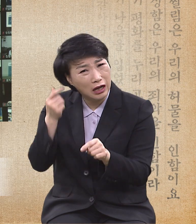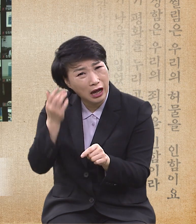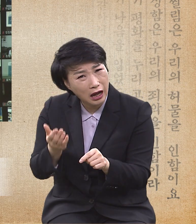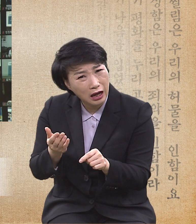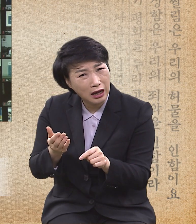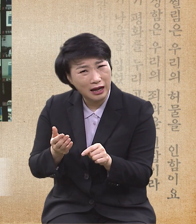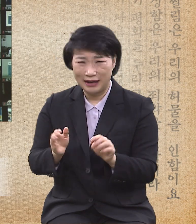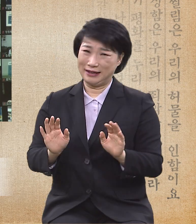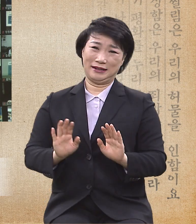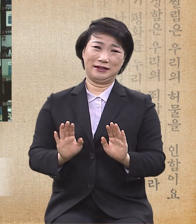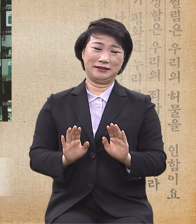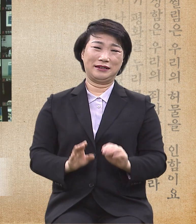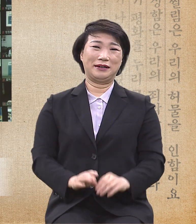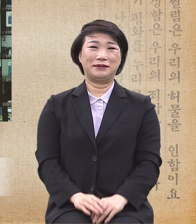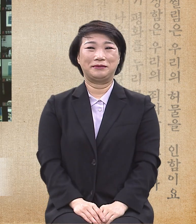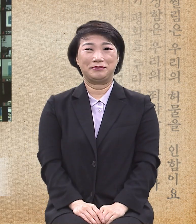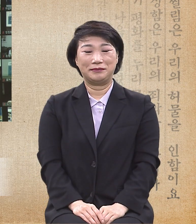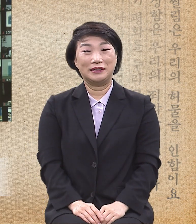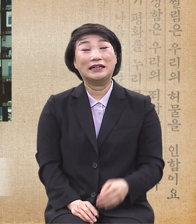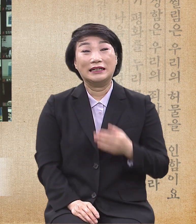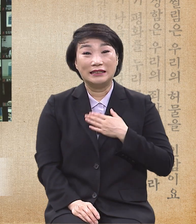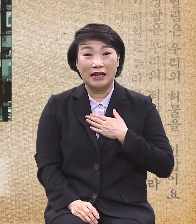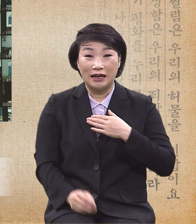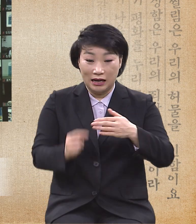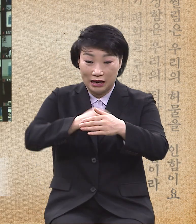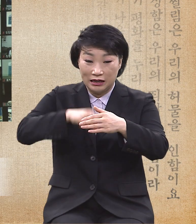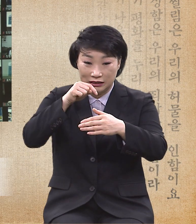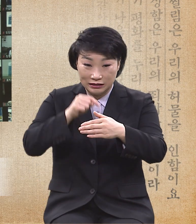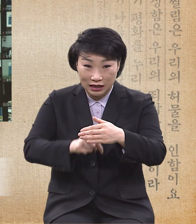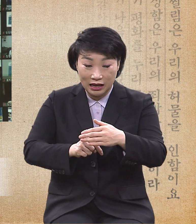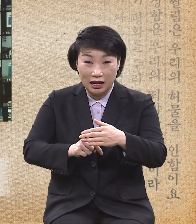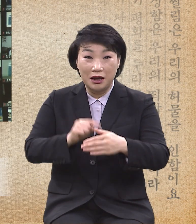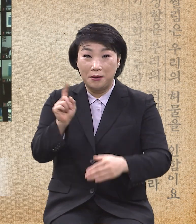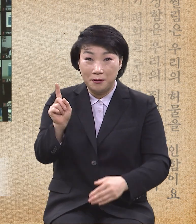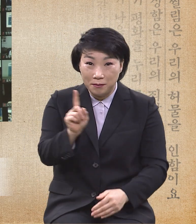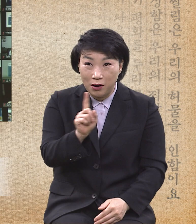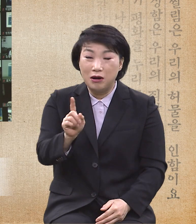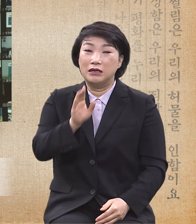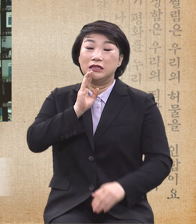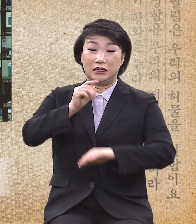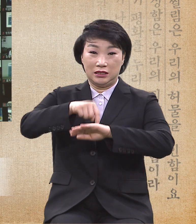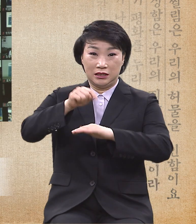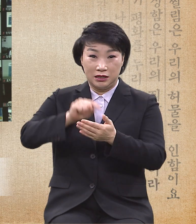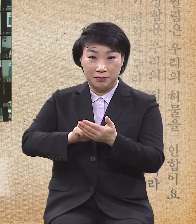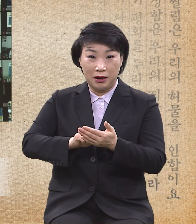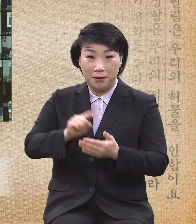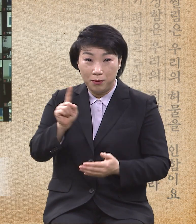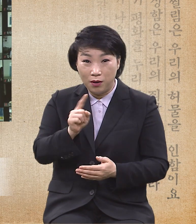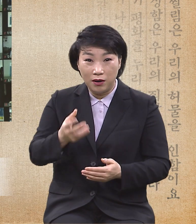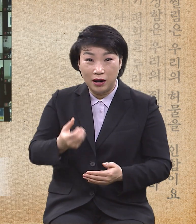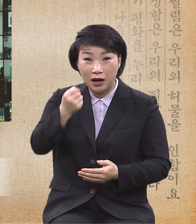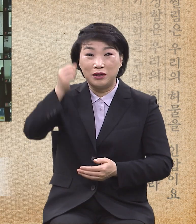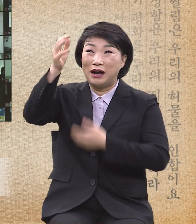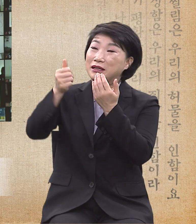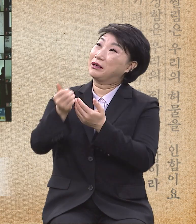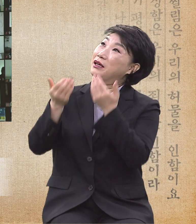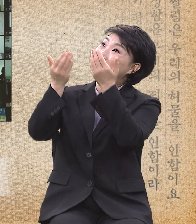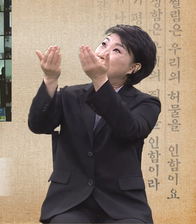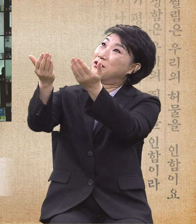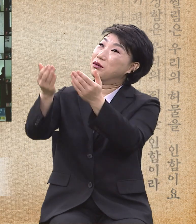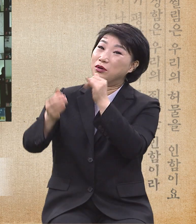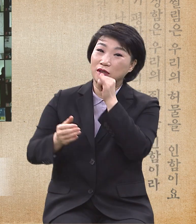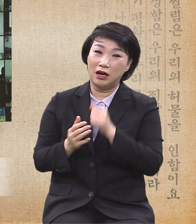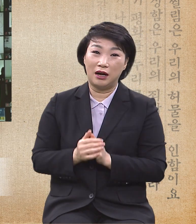응? 내 속에 어떤 진실한 무엇을 하나님께